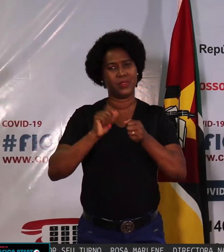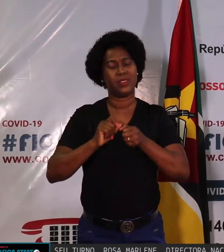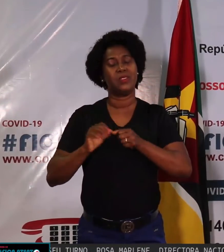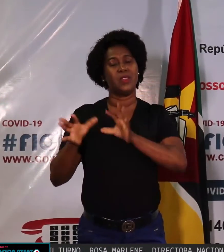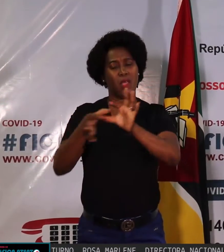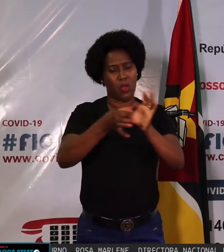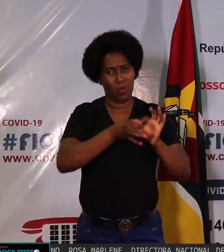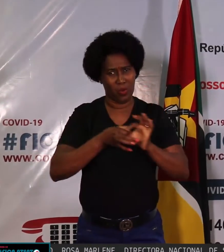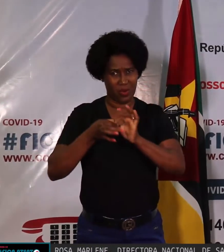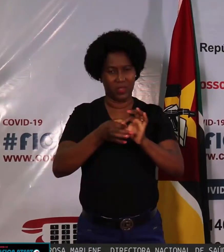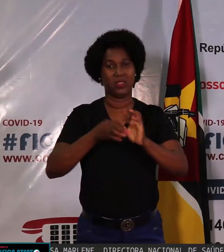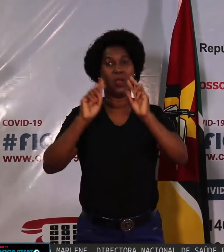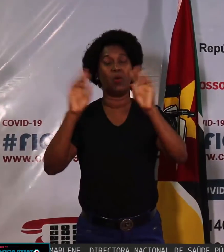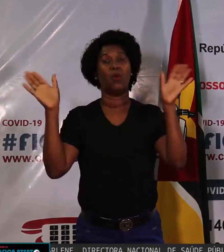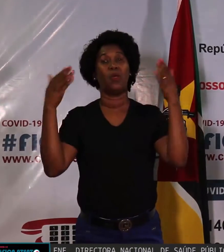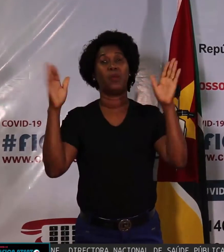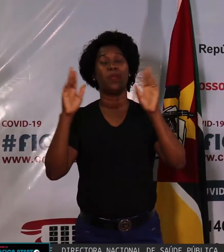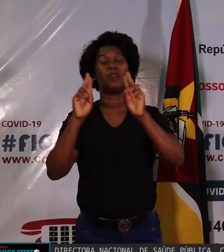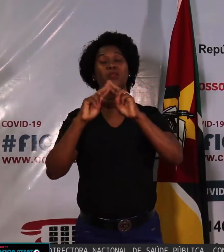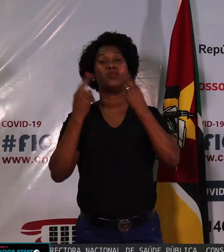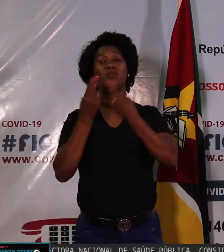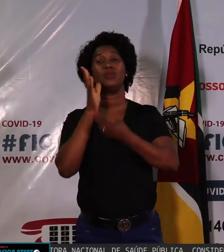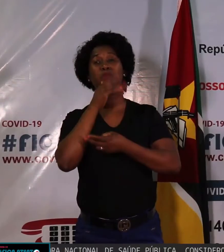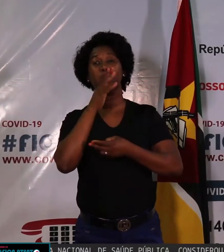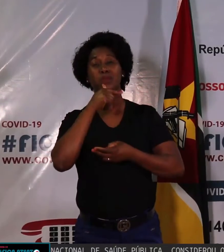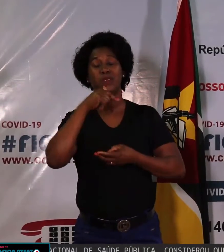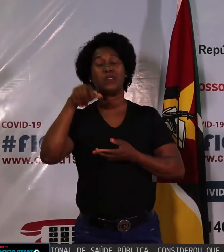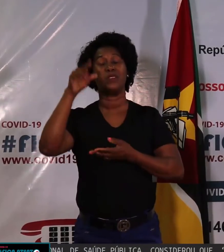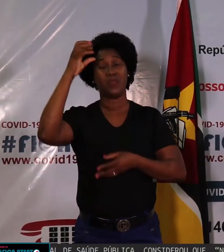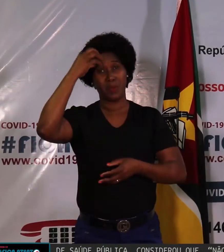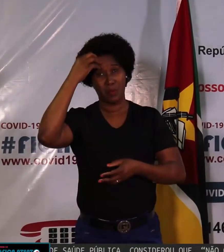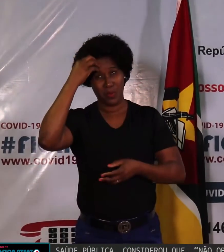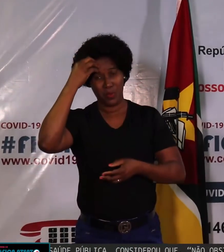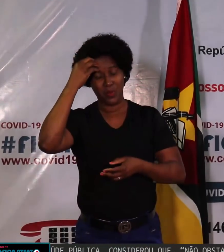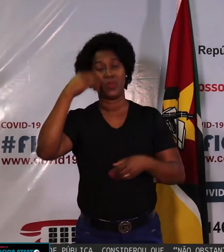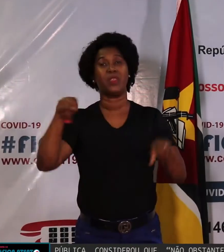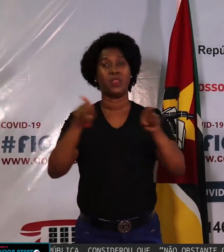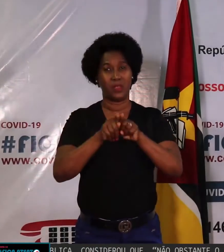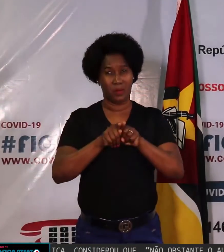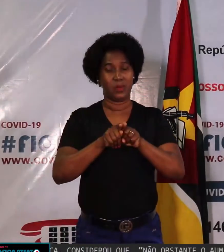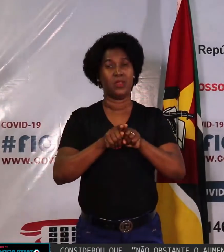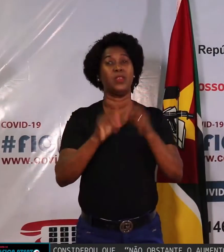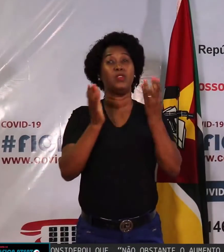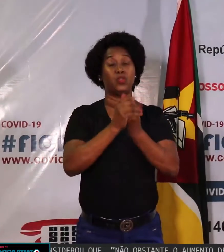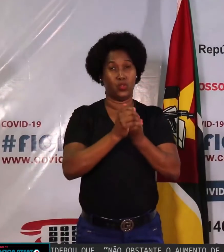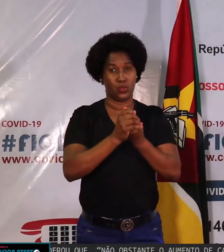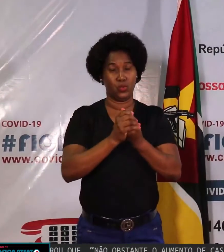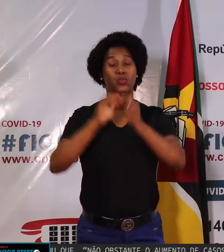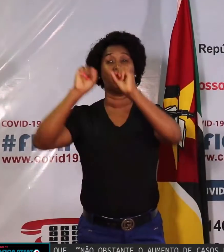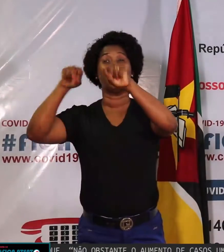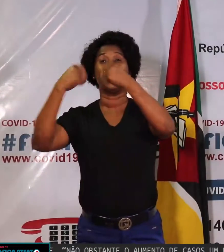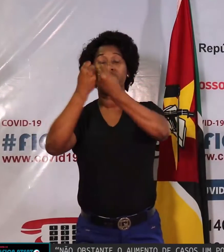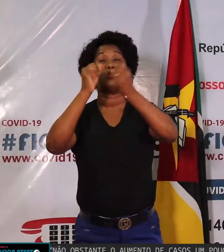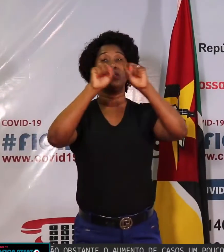com a Empresa Municipal de Transportes Públicos de Maputo e igualmente com as